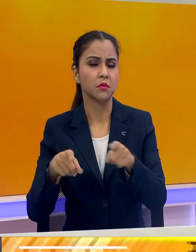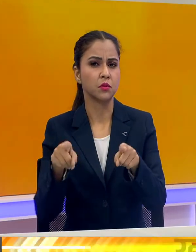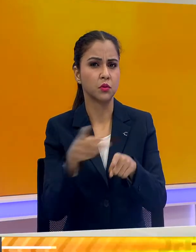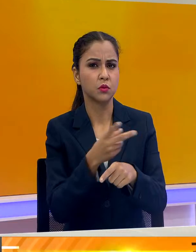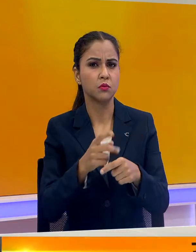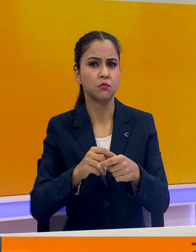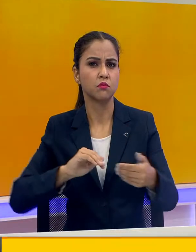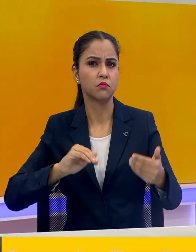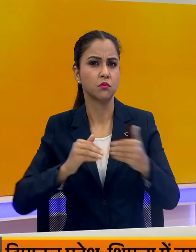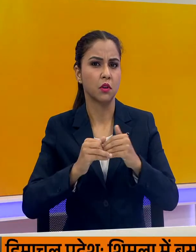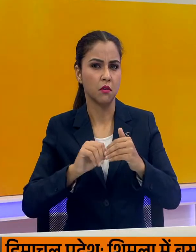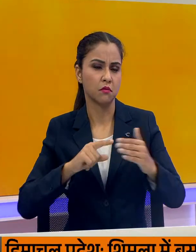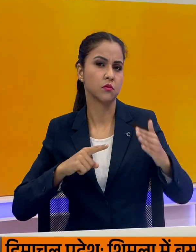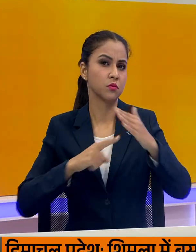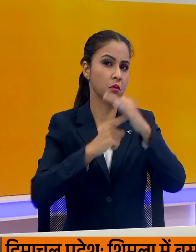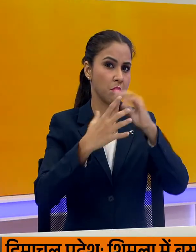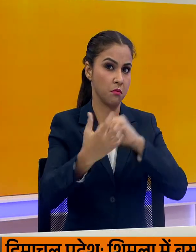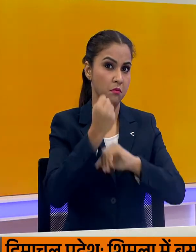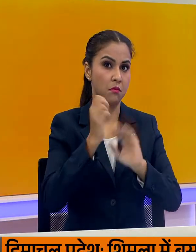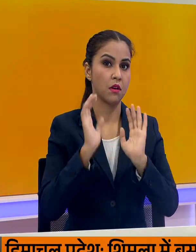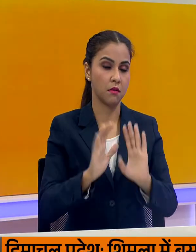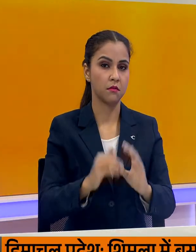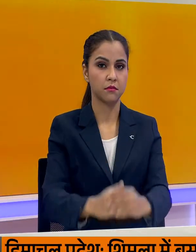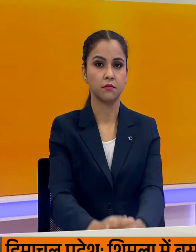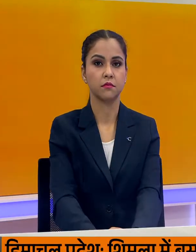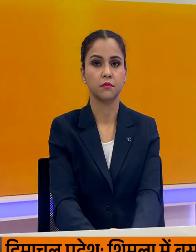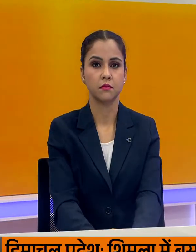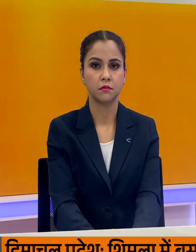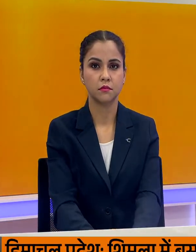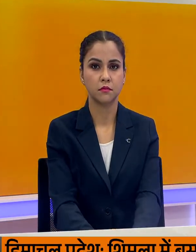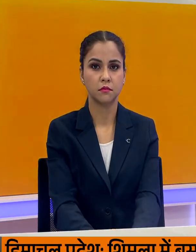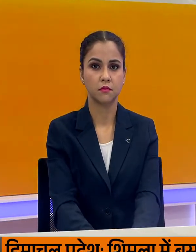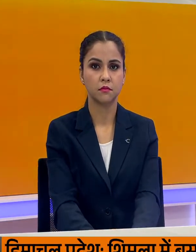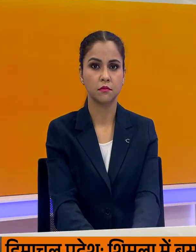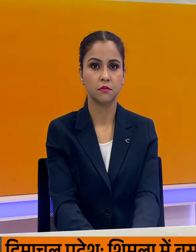में शीर्ष स्थान हासिल करने की होगी।